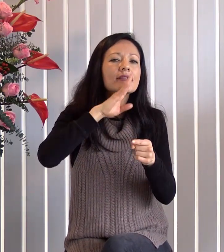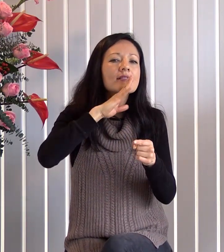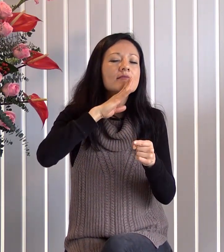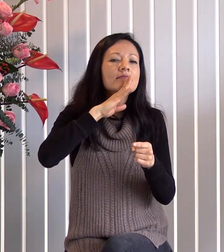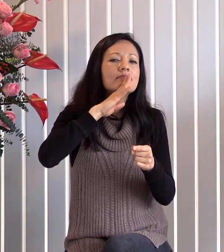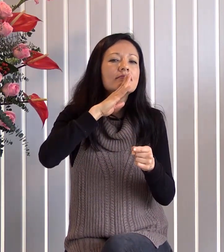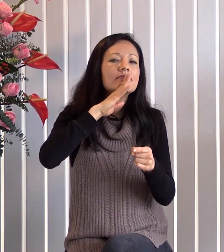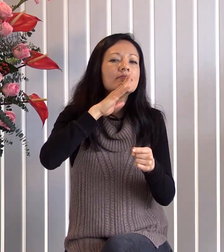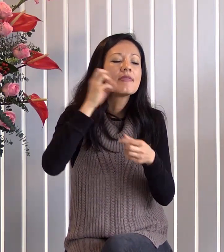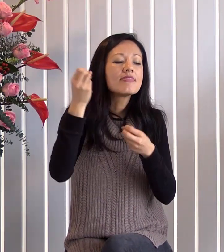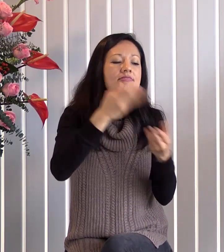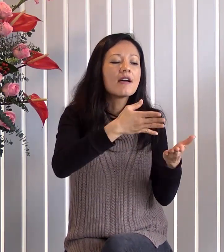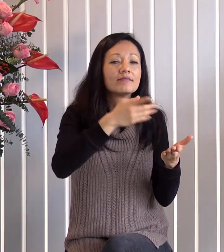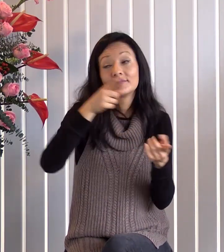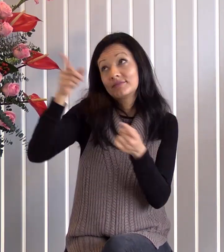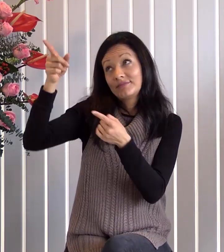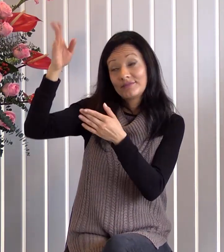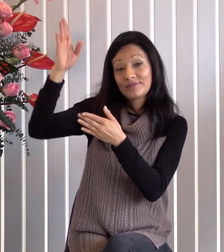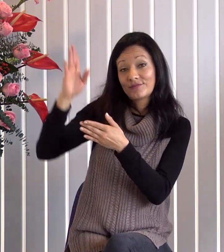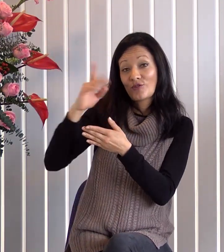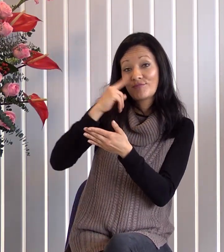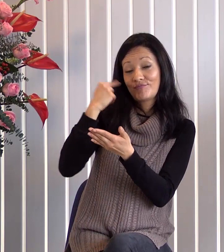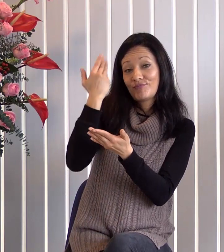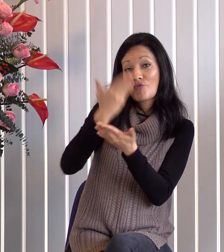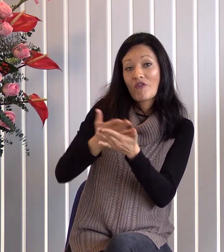¿Quién los probó? Dios los probó.